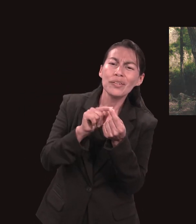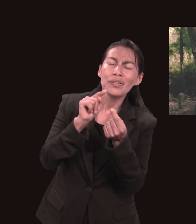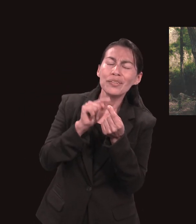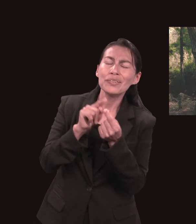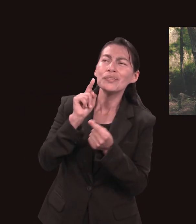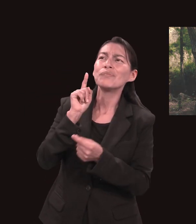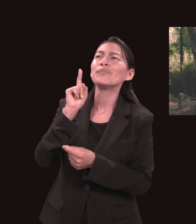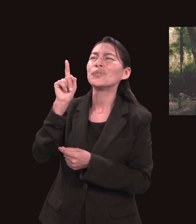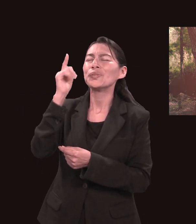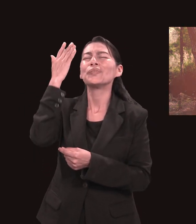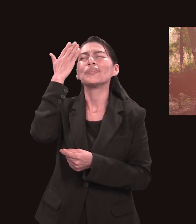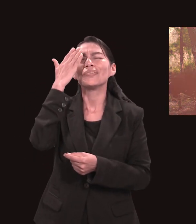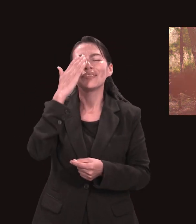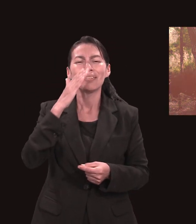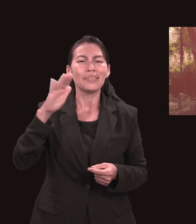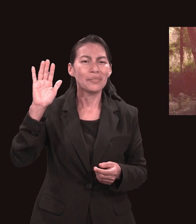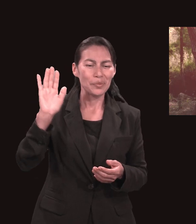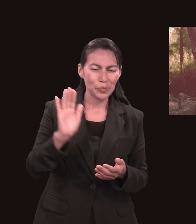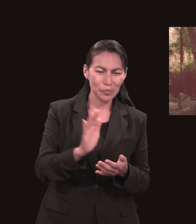el momento